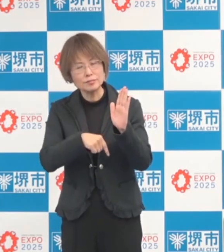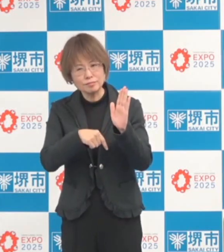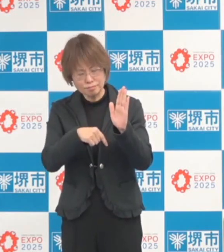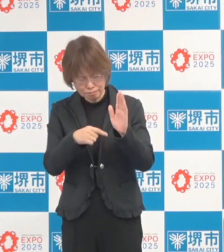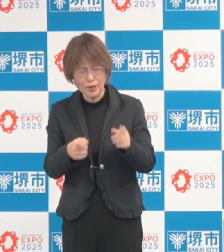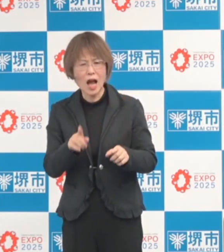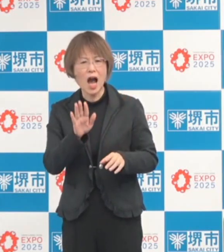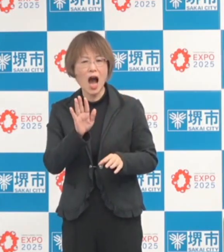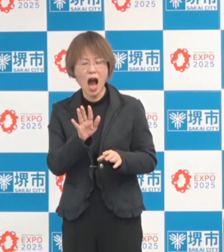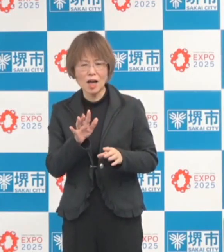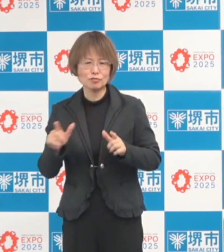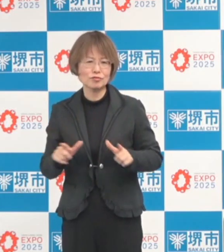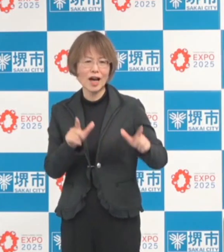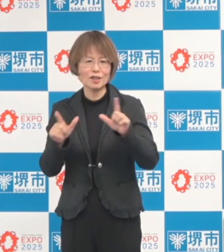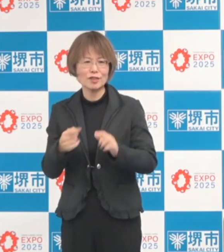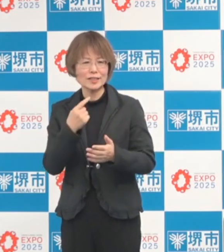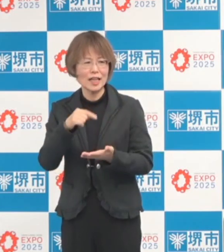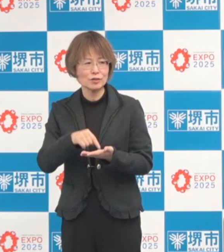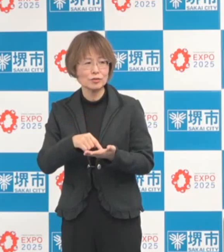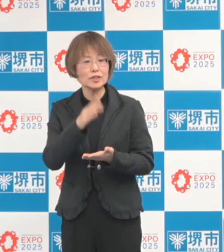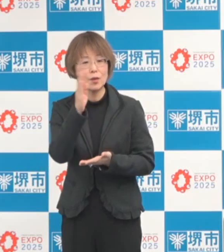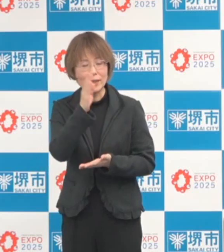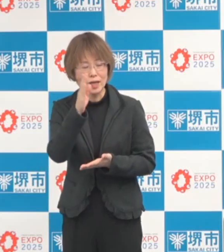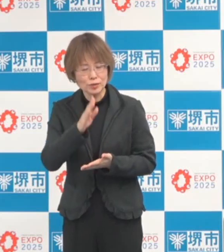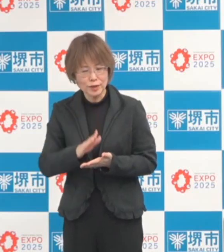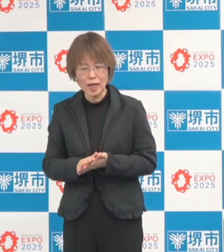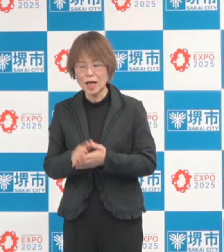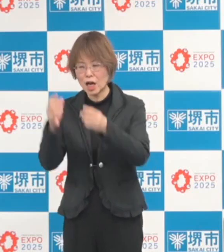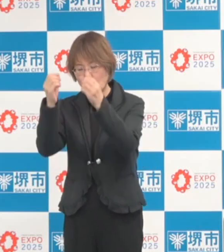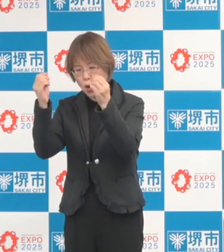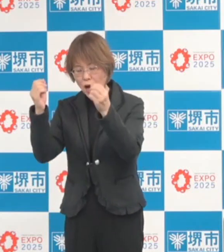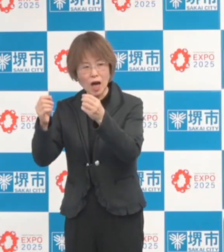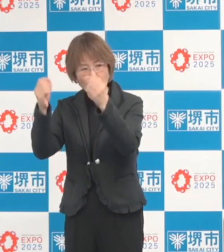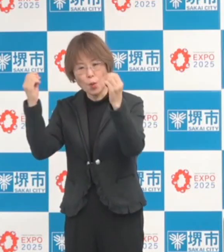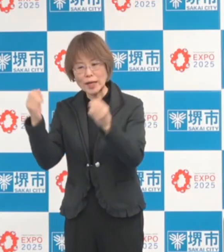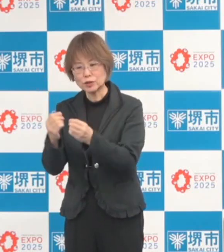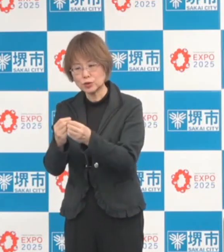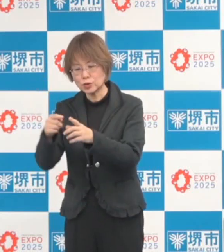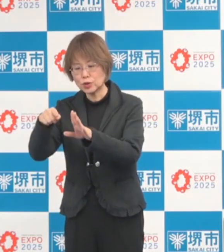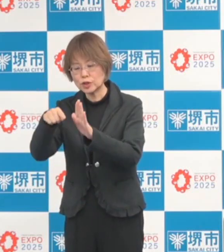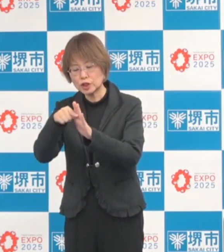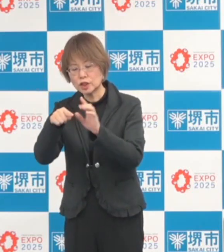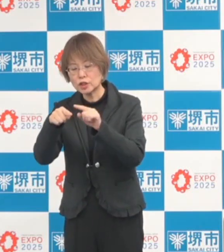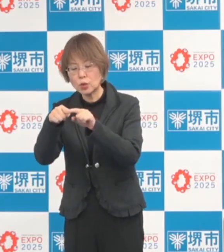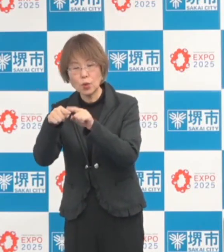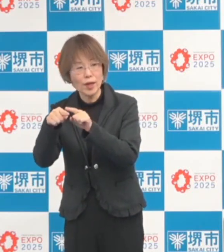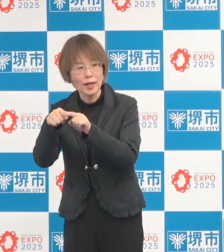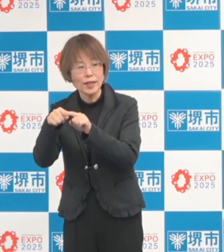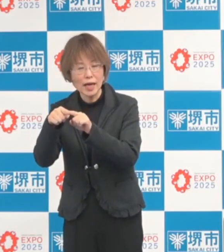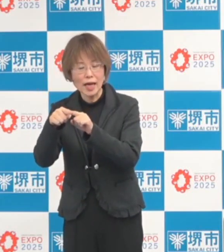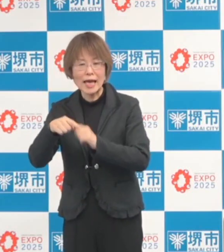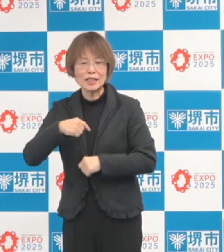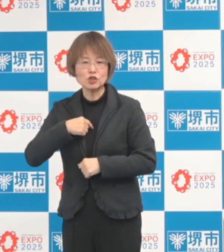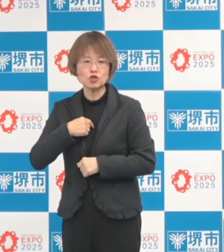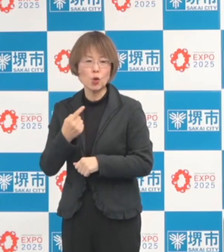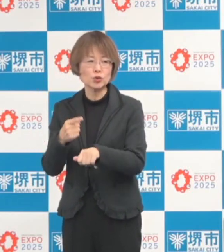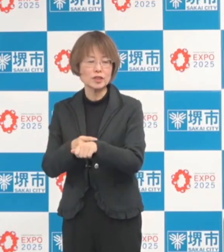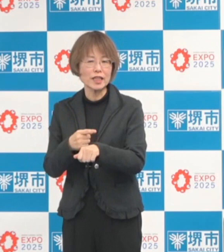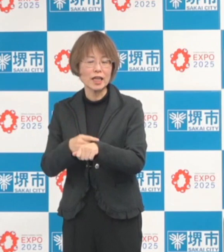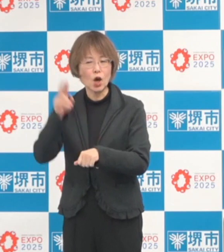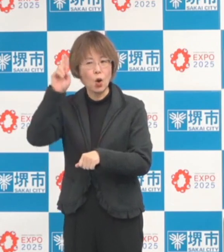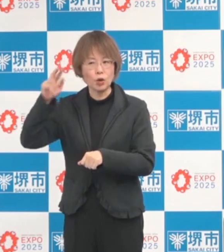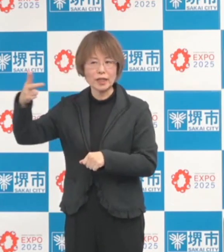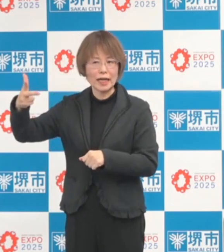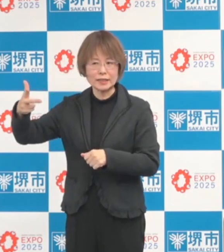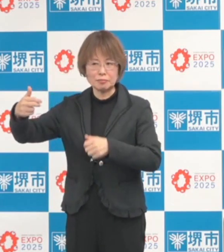なってると思いますってことじゃなくて、個別の事業で、はい、もしその独自性とか優位性で、はい、いやいや大阪市に負けて